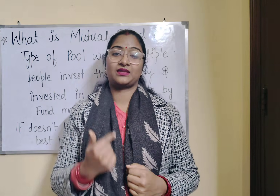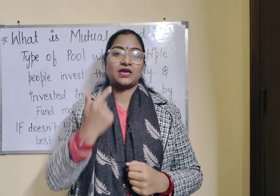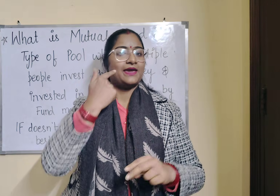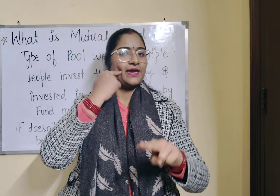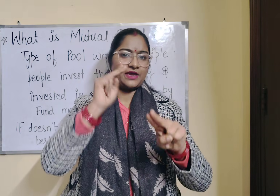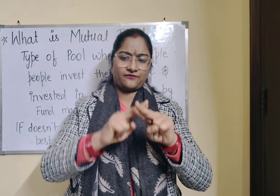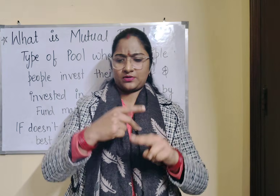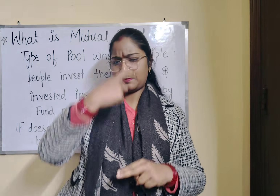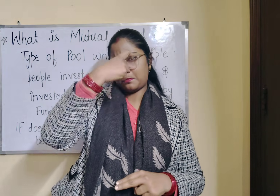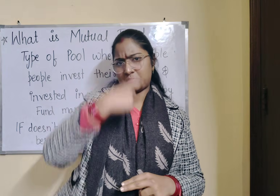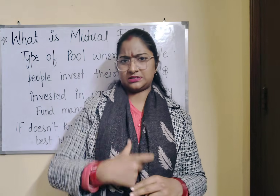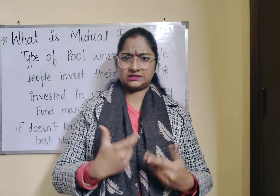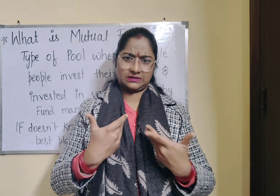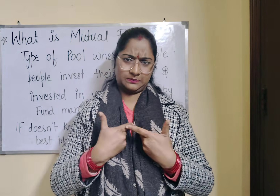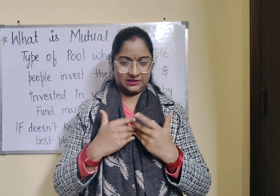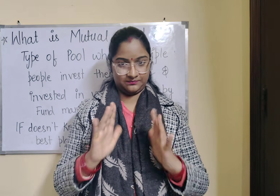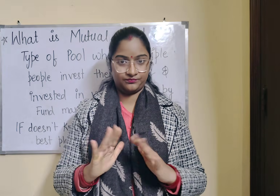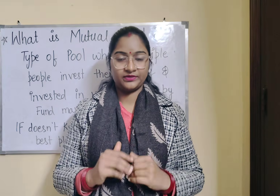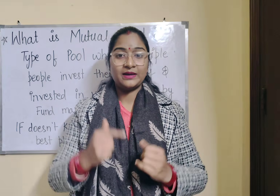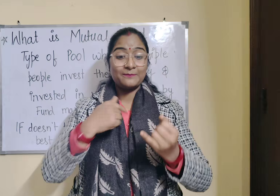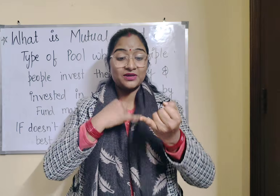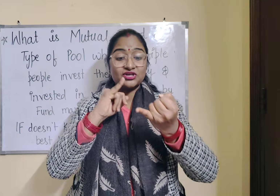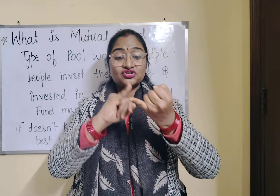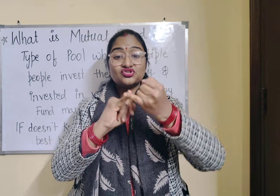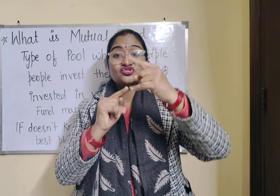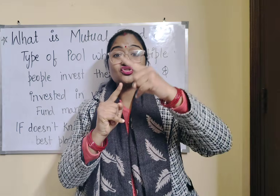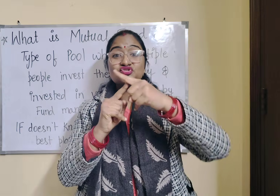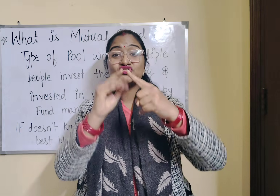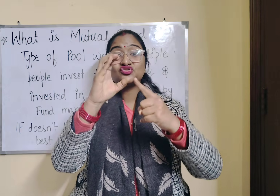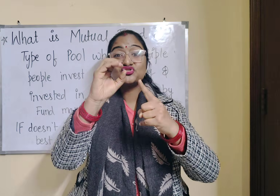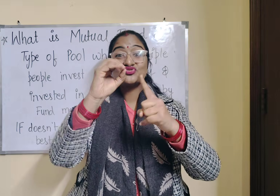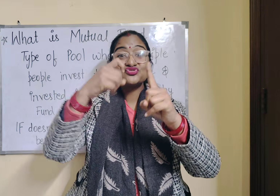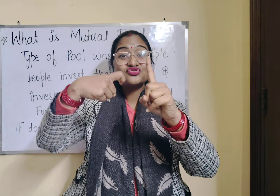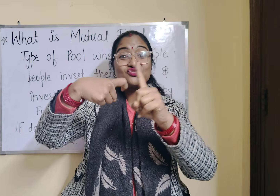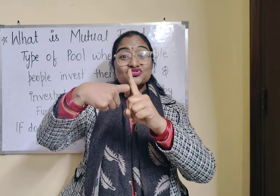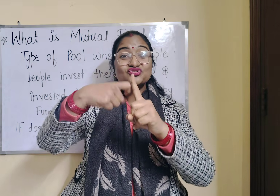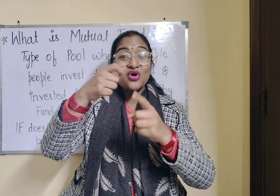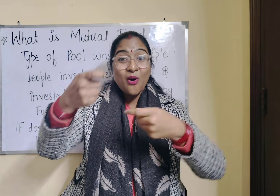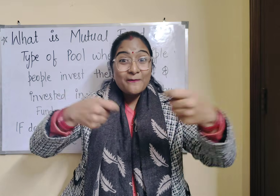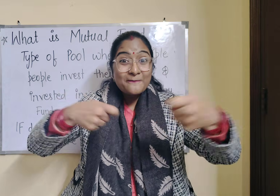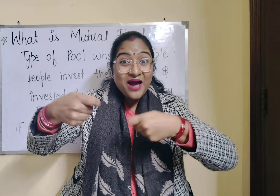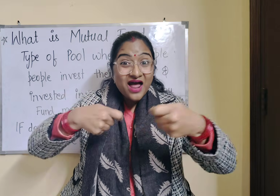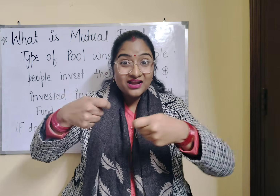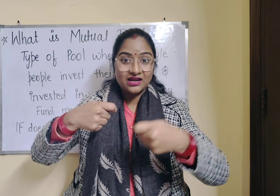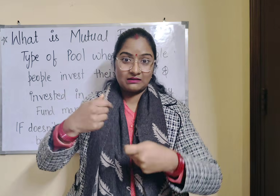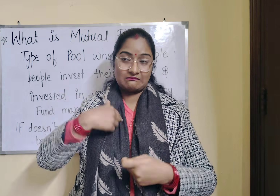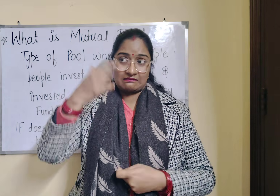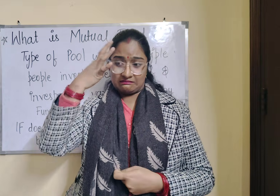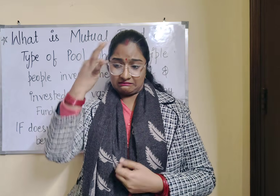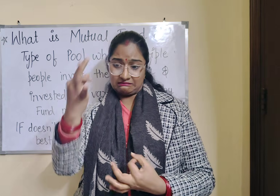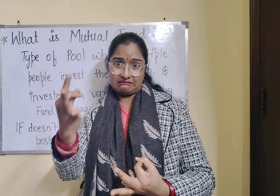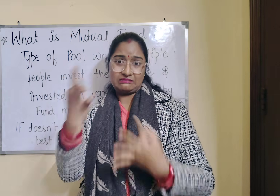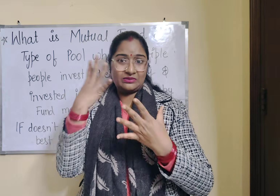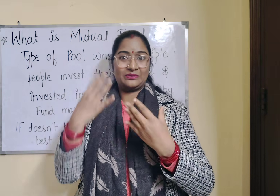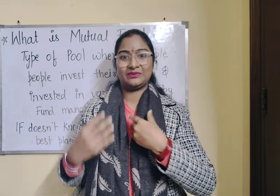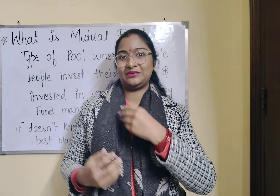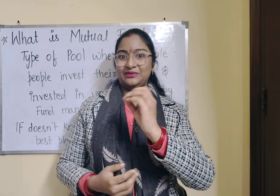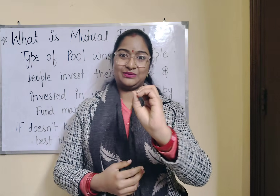अब सेकंड चीज़, अगर सपोज कीजिए मैं एक पर्सन हूँ, है ना, अब मैं स्टॉक मार्केट, जैसे आपको पता है, मुझे नहीं पता